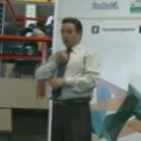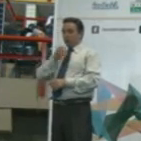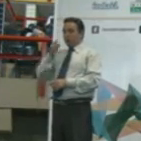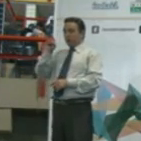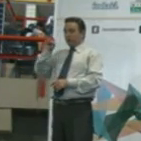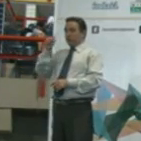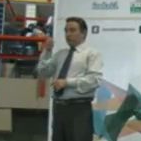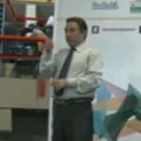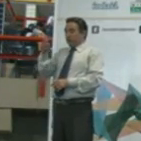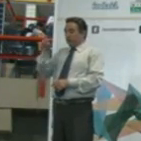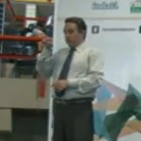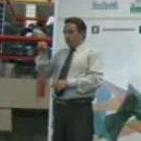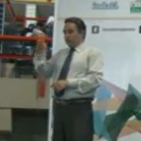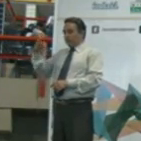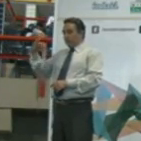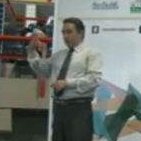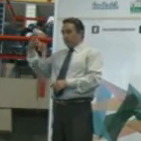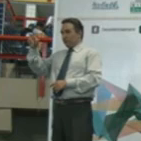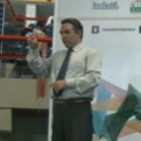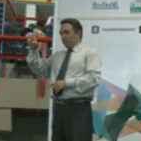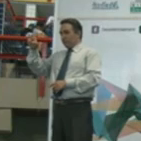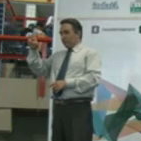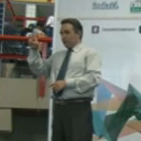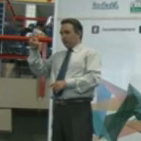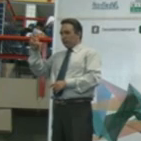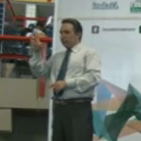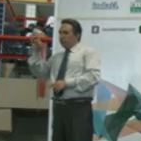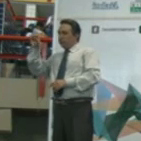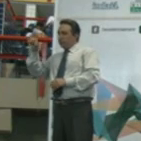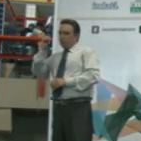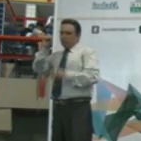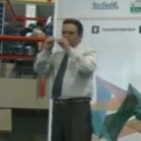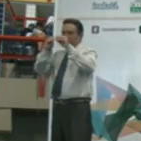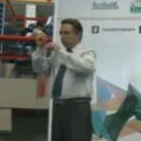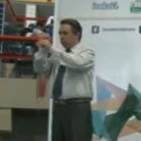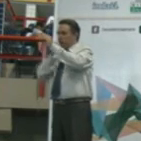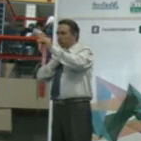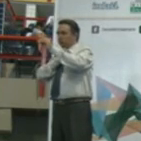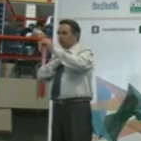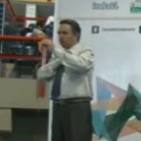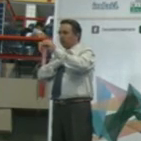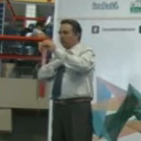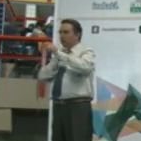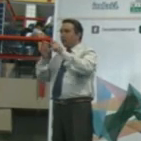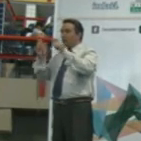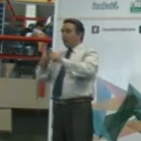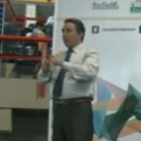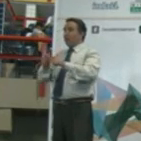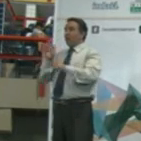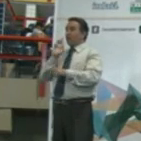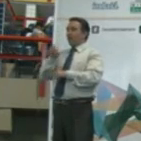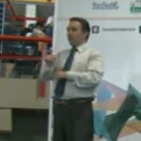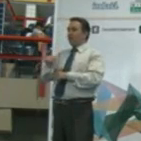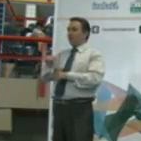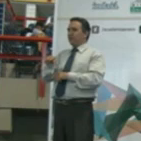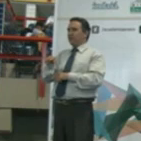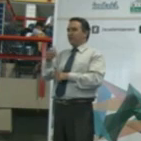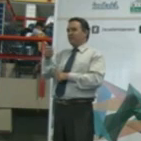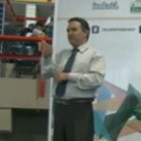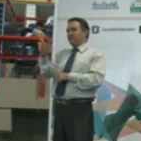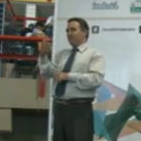eu sair trocando as posições, eu consigo formar 120 senhas. Então, cada pessoa vai receber uma senha